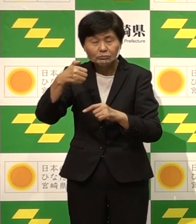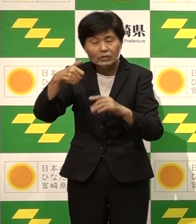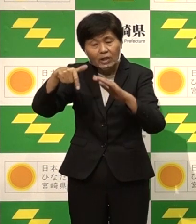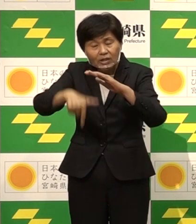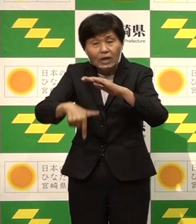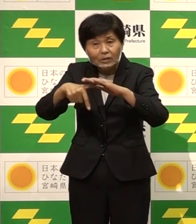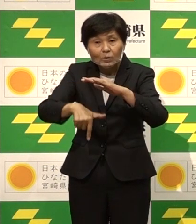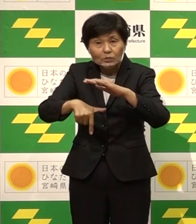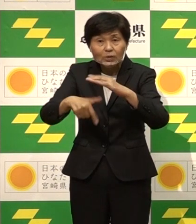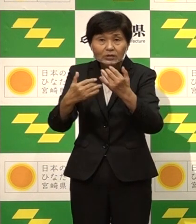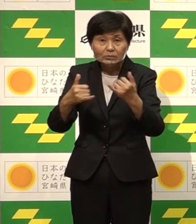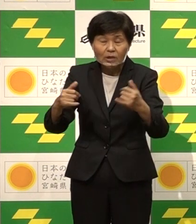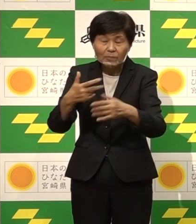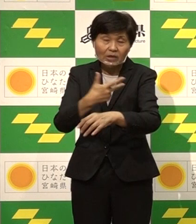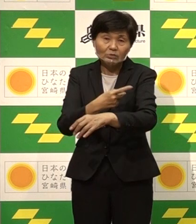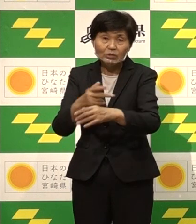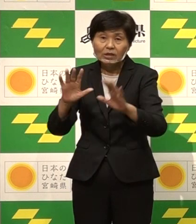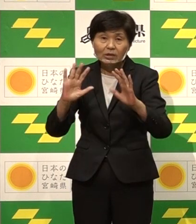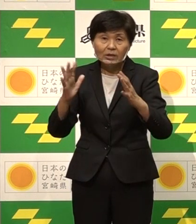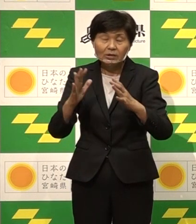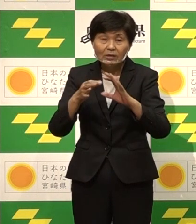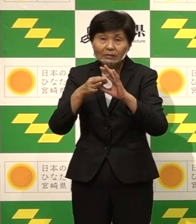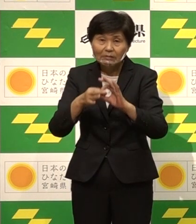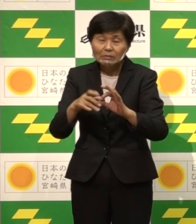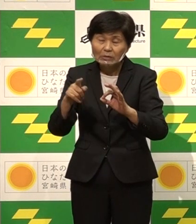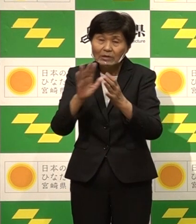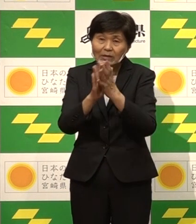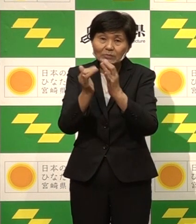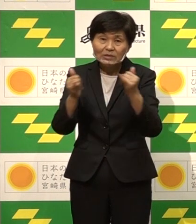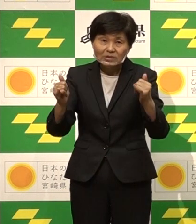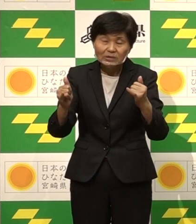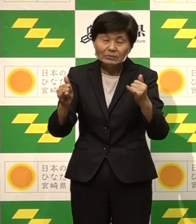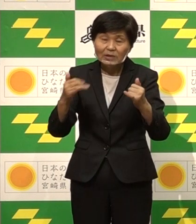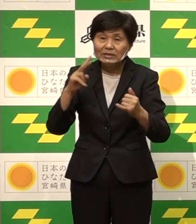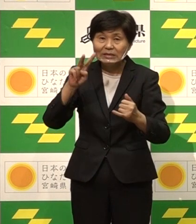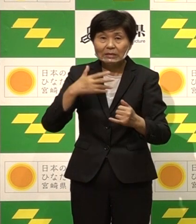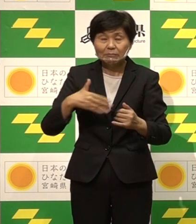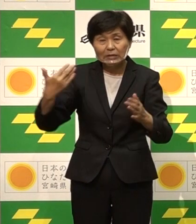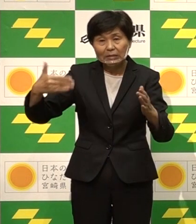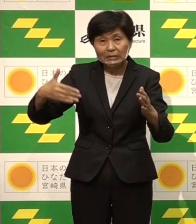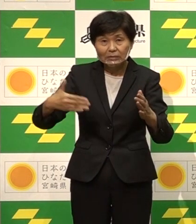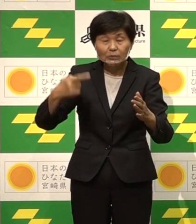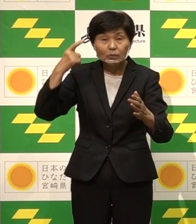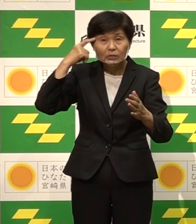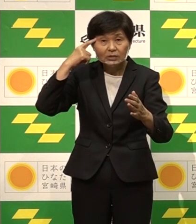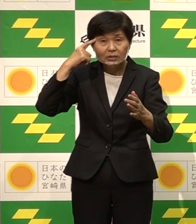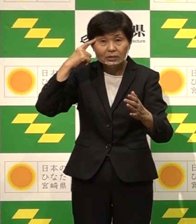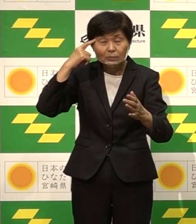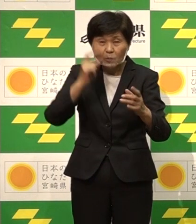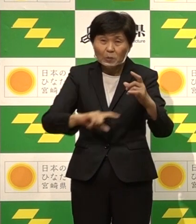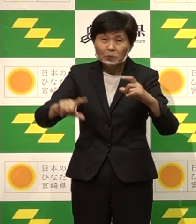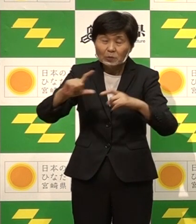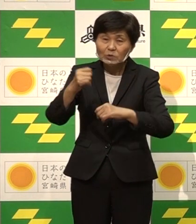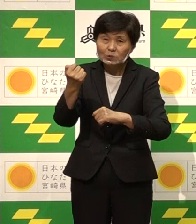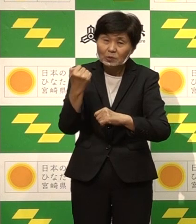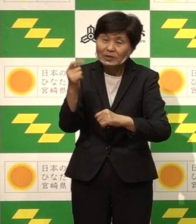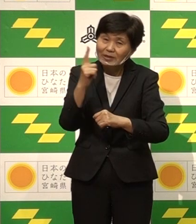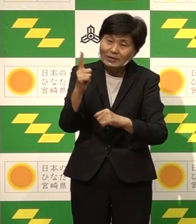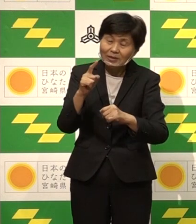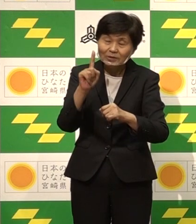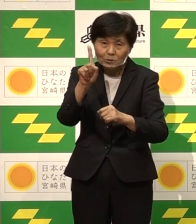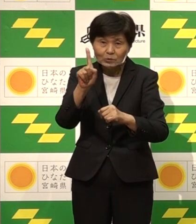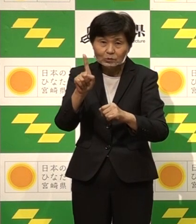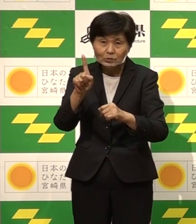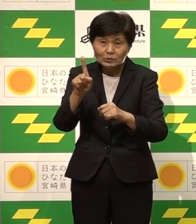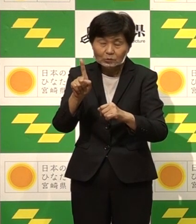ないかな。だからもう少し強い、少なくとも何か一つ打つことが必要なんじゃないかなと、ちょっと個人的に